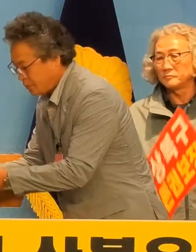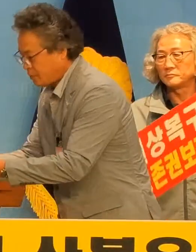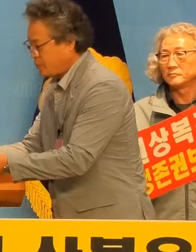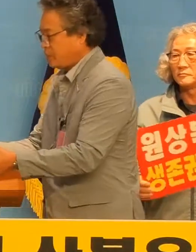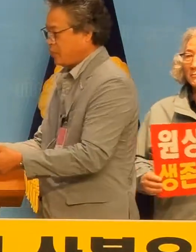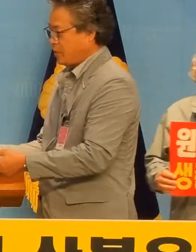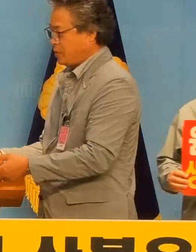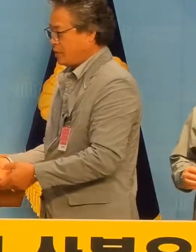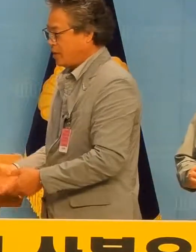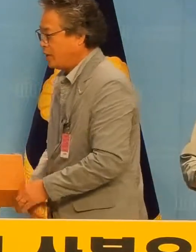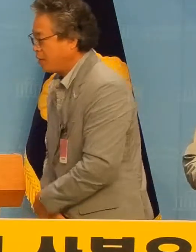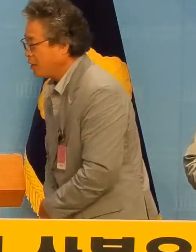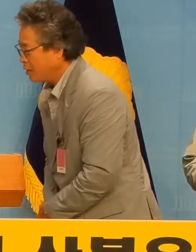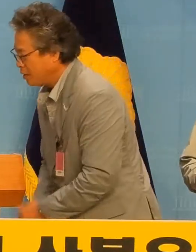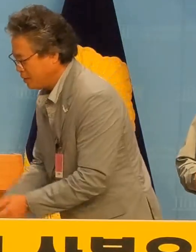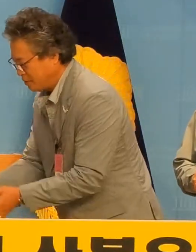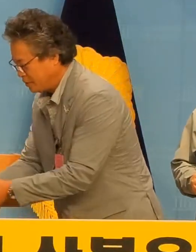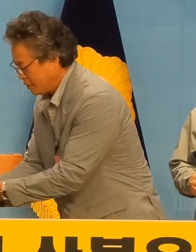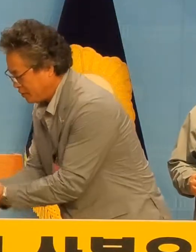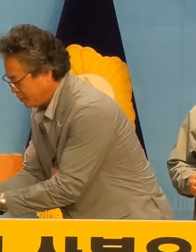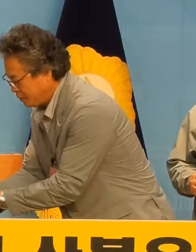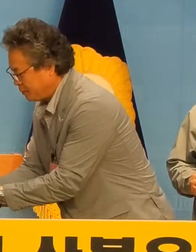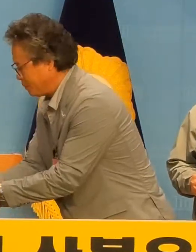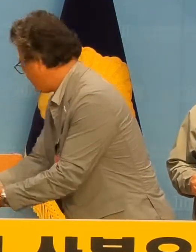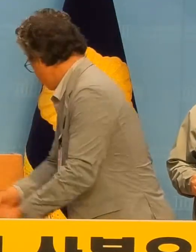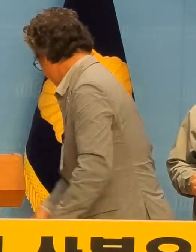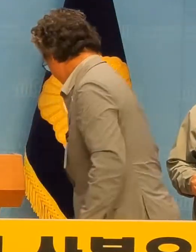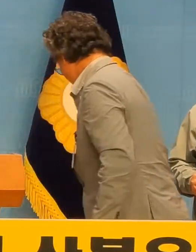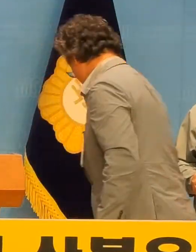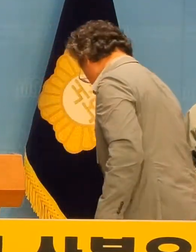잘 전달하겠습니다.